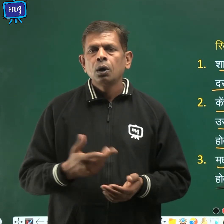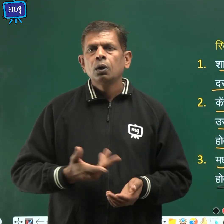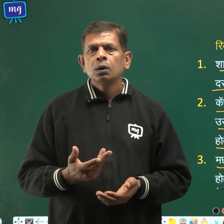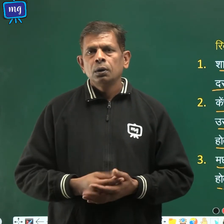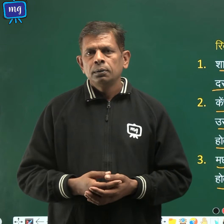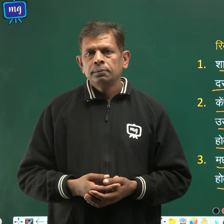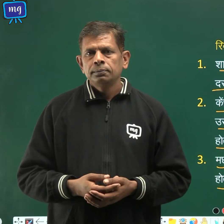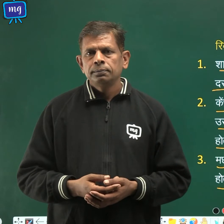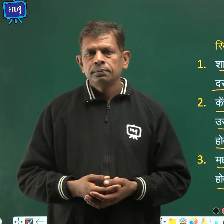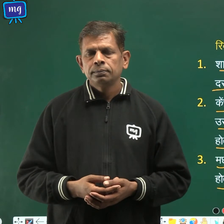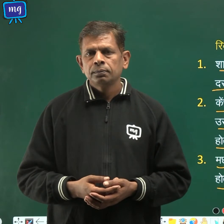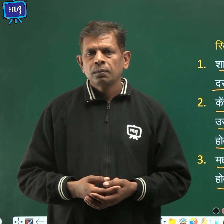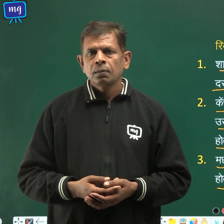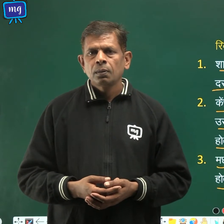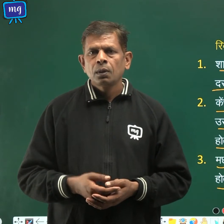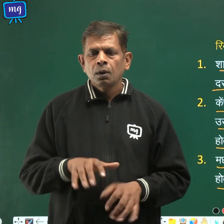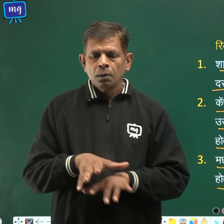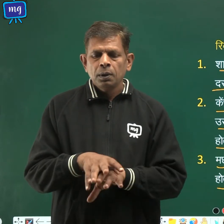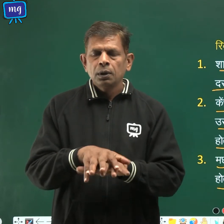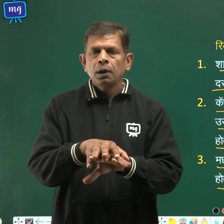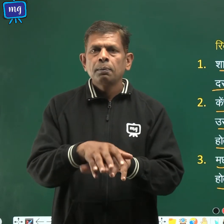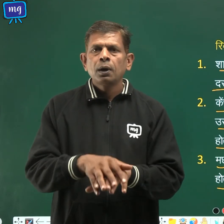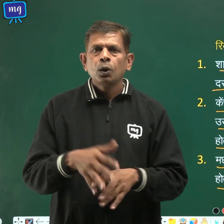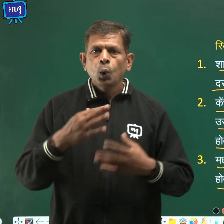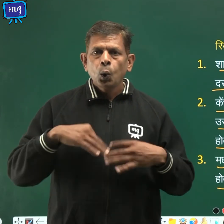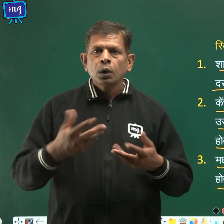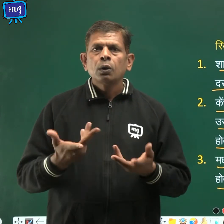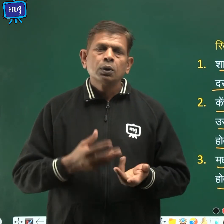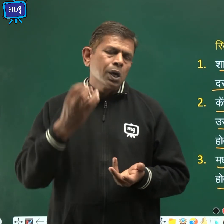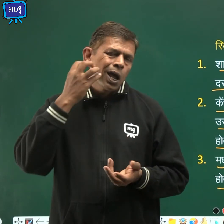है। मछली में श्वसन अंग होते हैं बच्चों गिल।